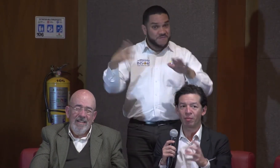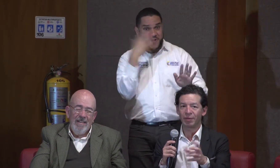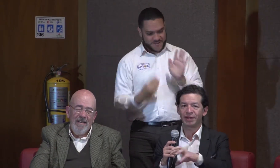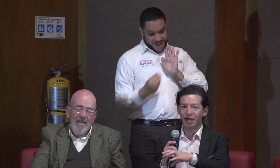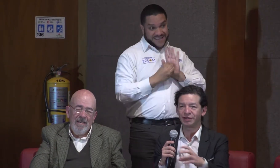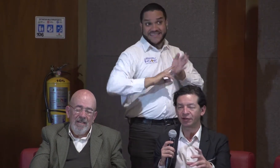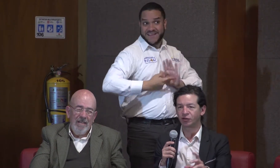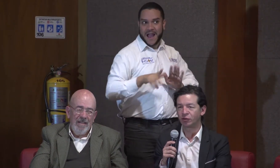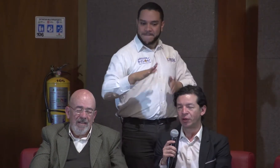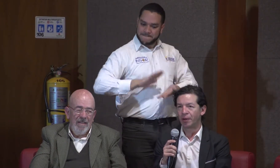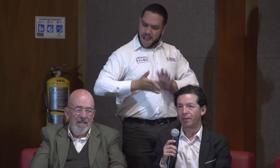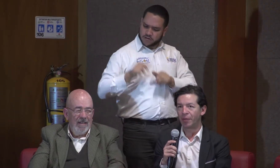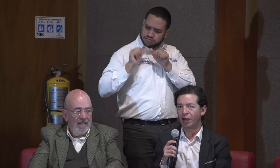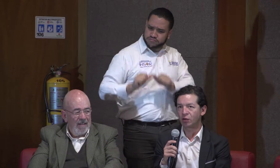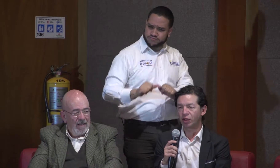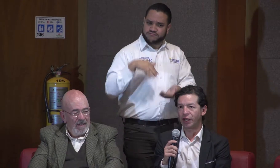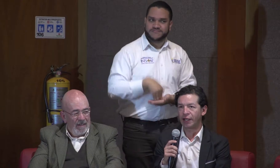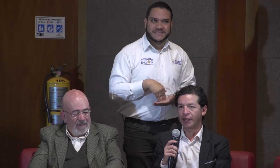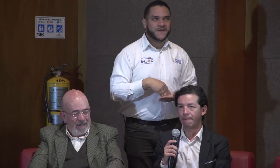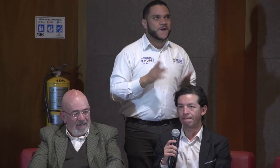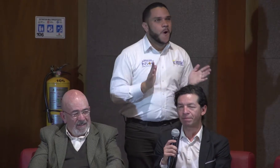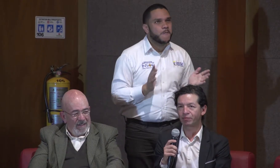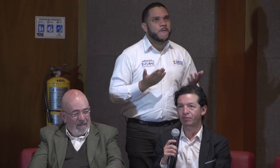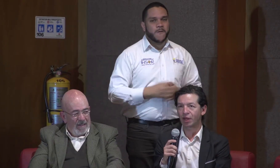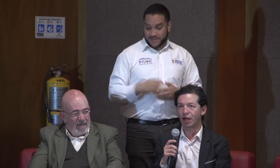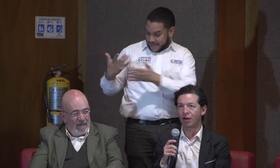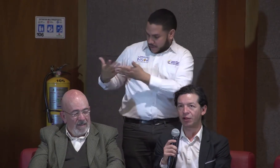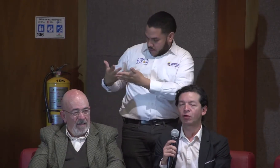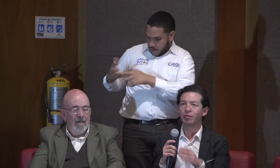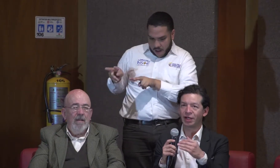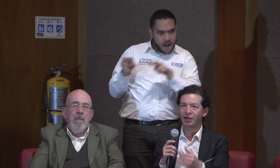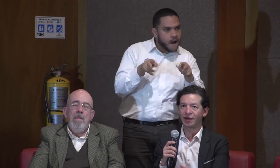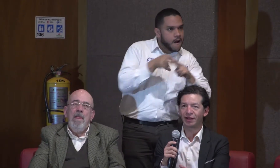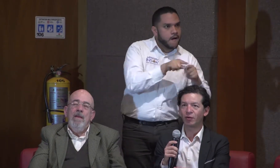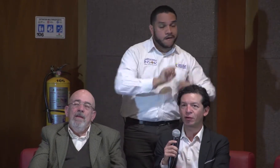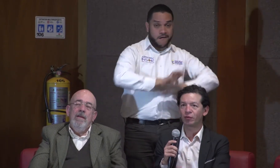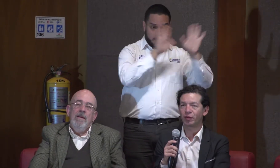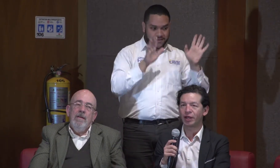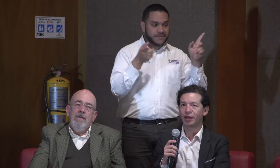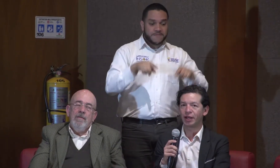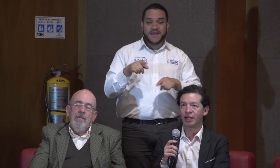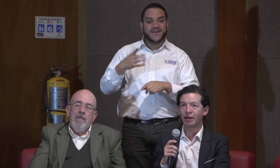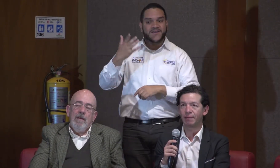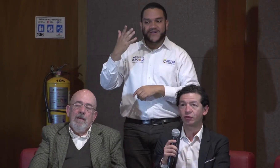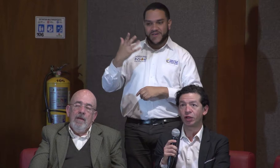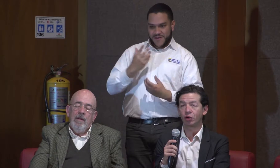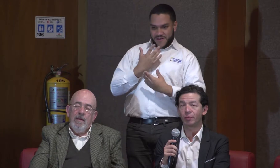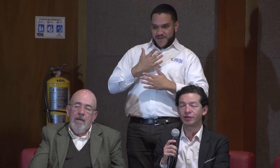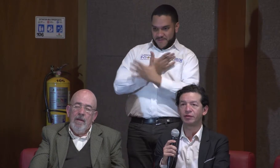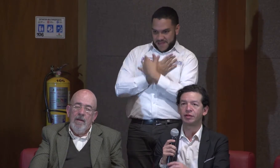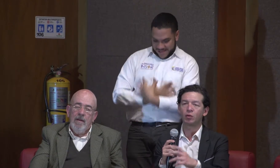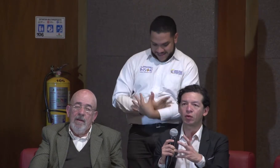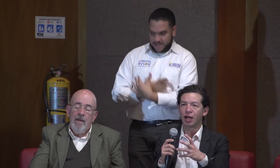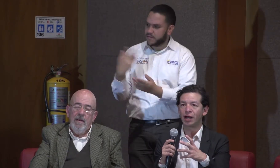como complementar el texto, pero hablando con María Isabel de nuevo, ella me sugirió,